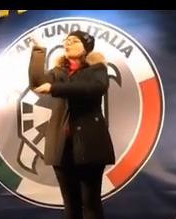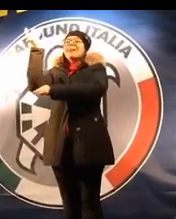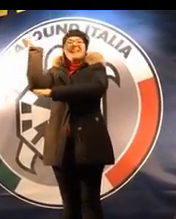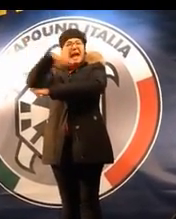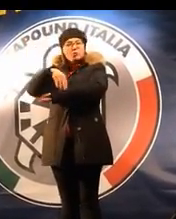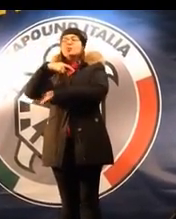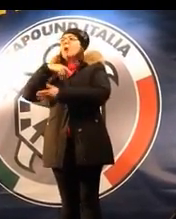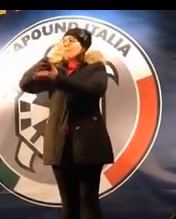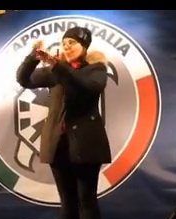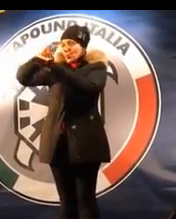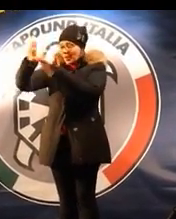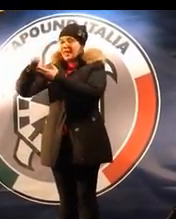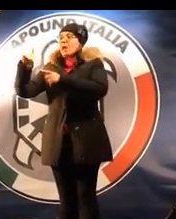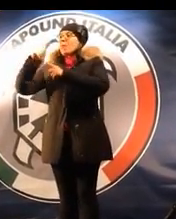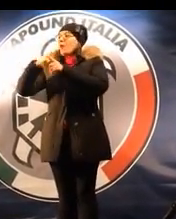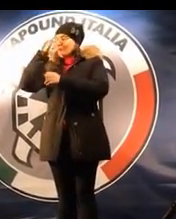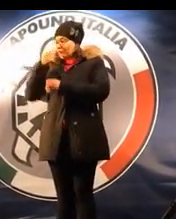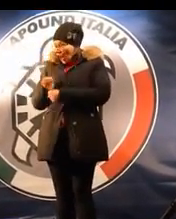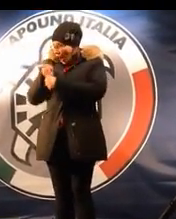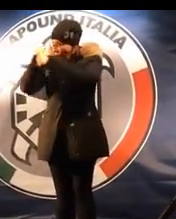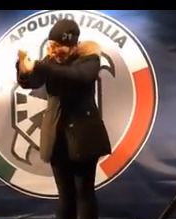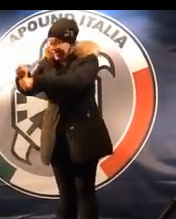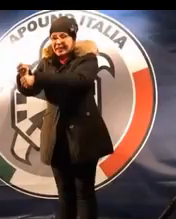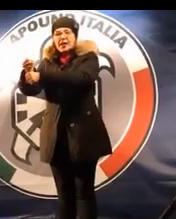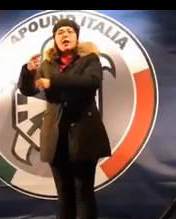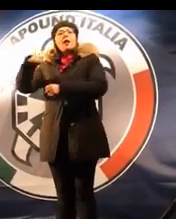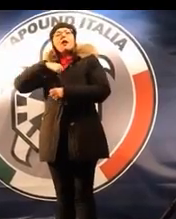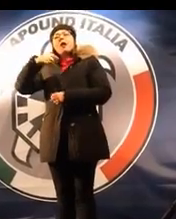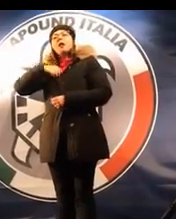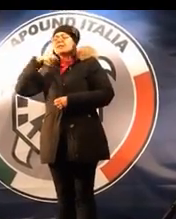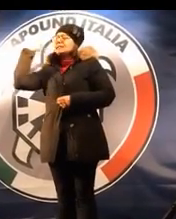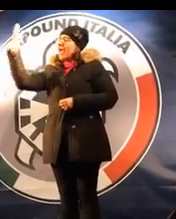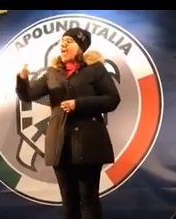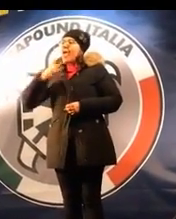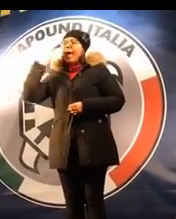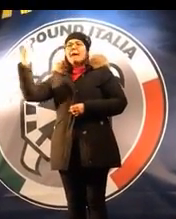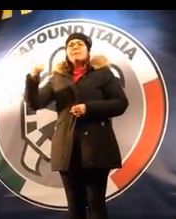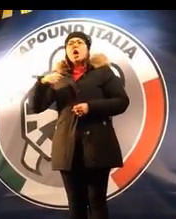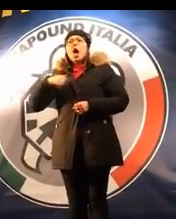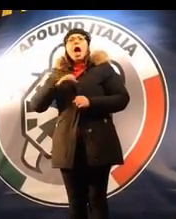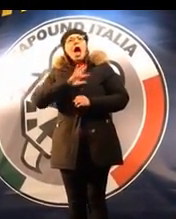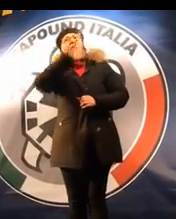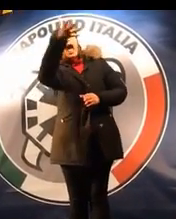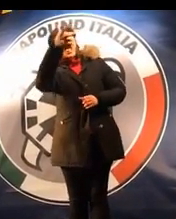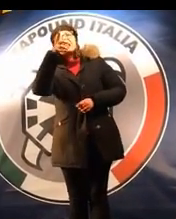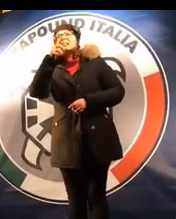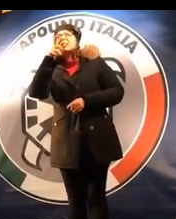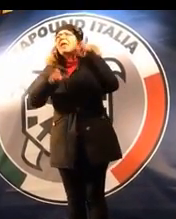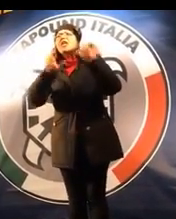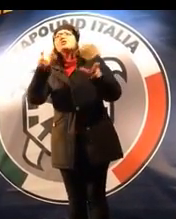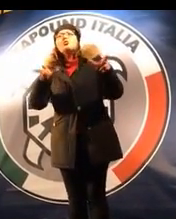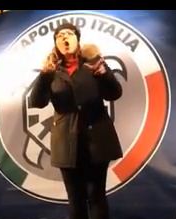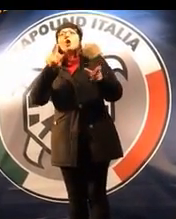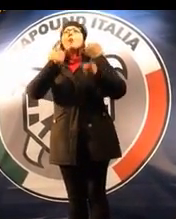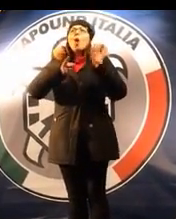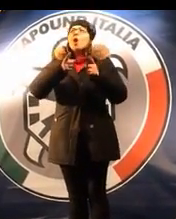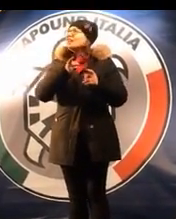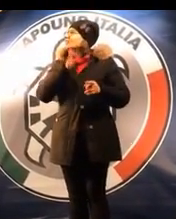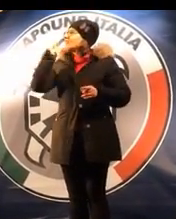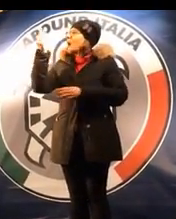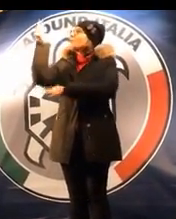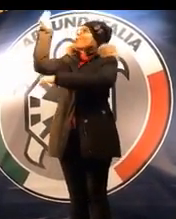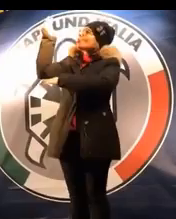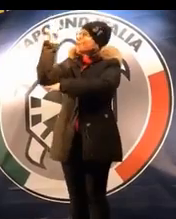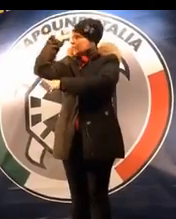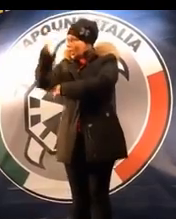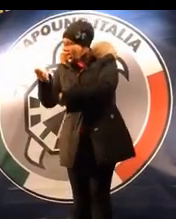i fiori, a rendere omaggio, e lo facciamo noi. Grazie. Non ho mai visto nessun altro attorno a quei monumenti se non i ragazzi di Casa Pound, quindi a